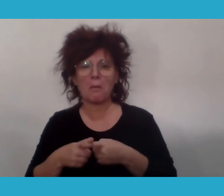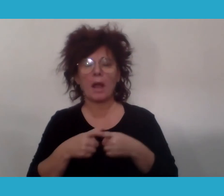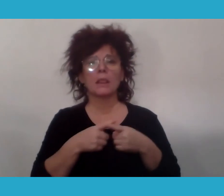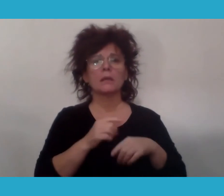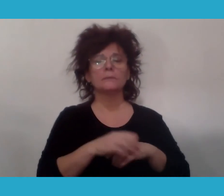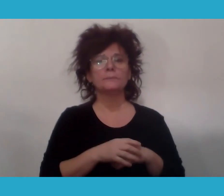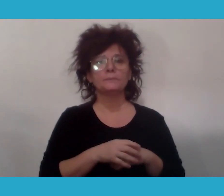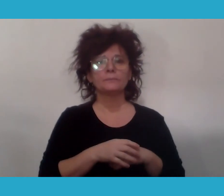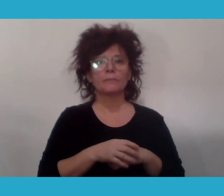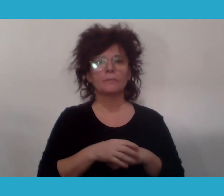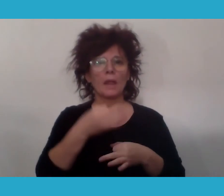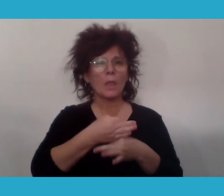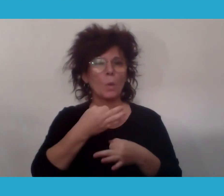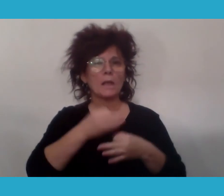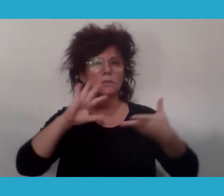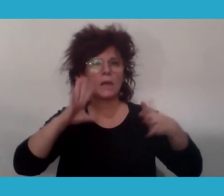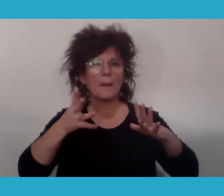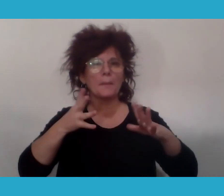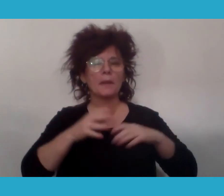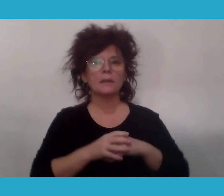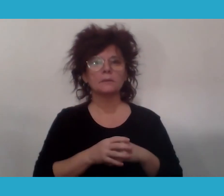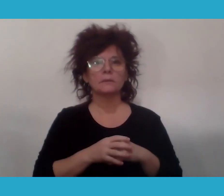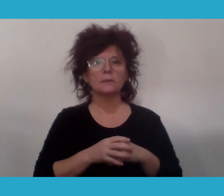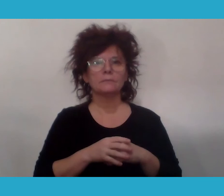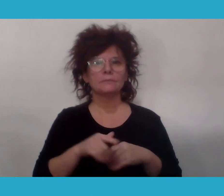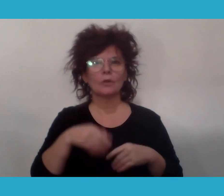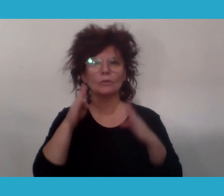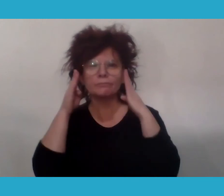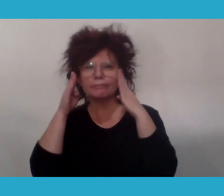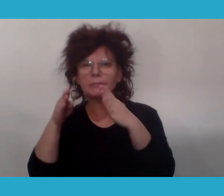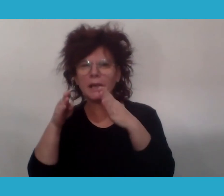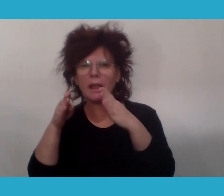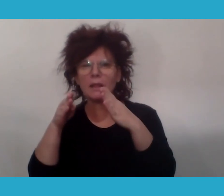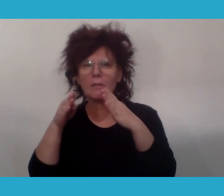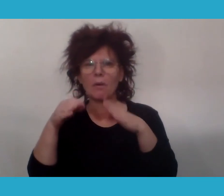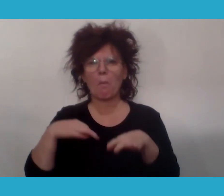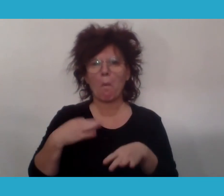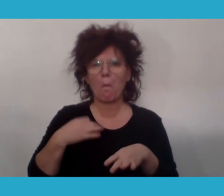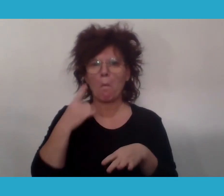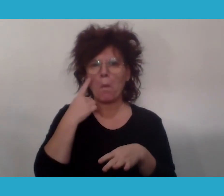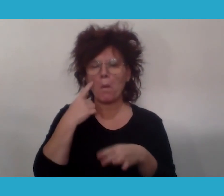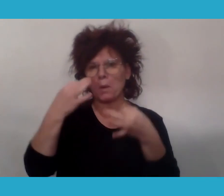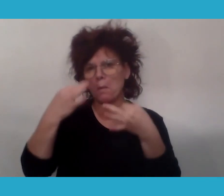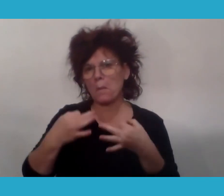desarrollo que se necesita. La educación ambiental parte de otros paradigmas, el buen vivir,